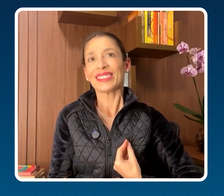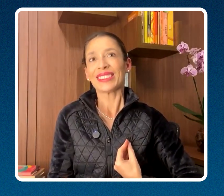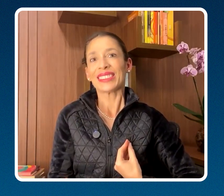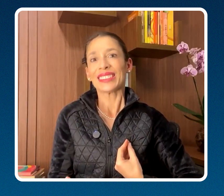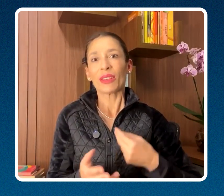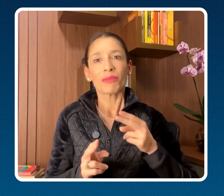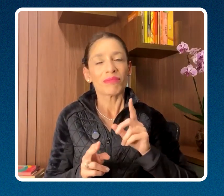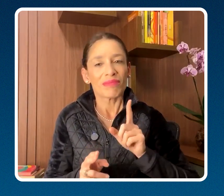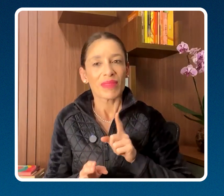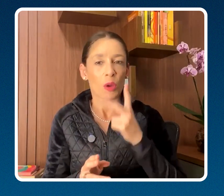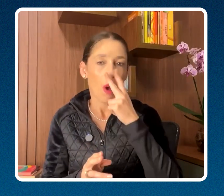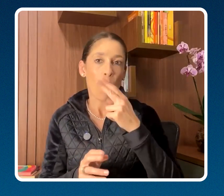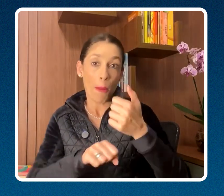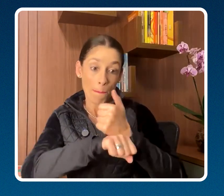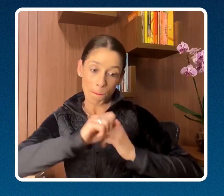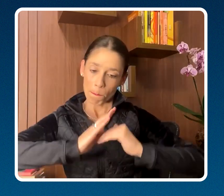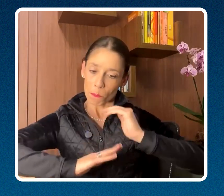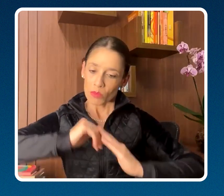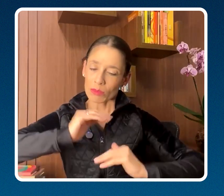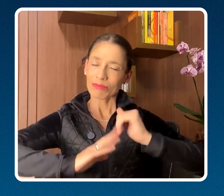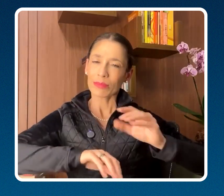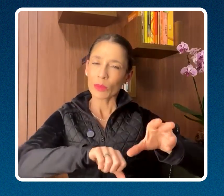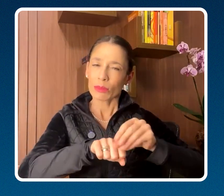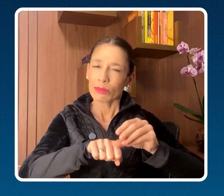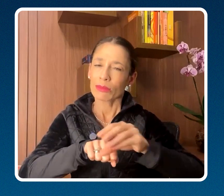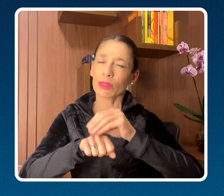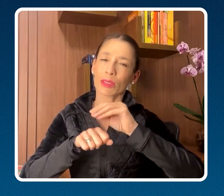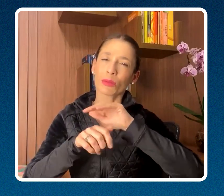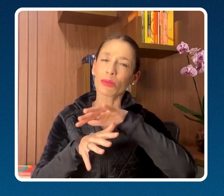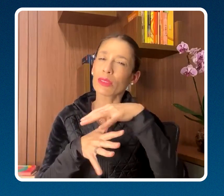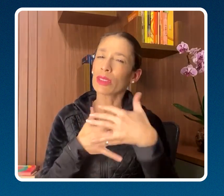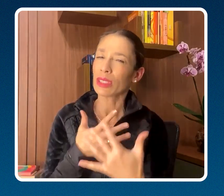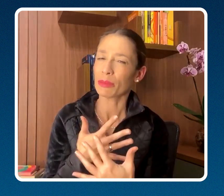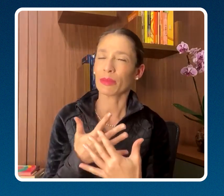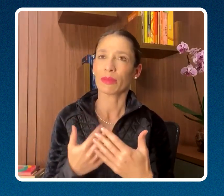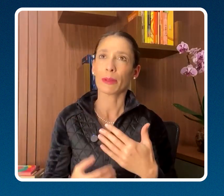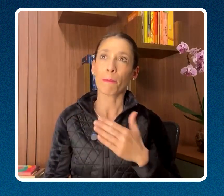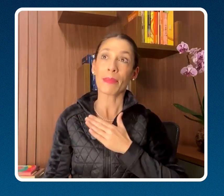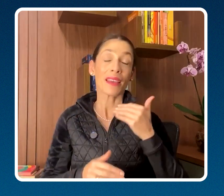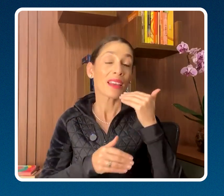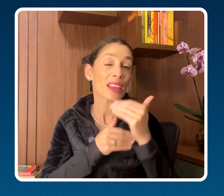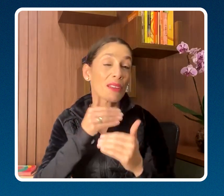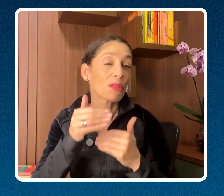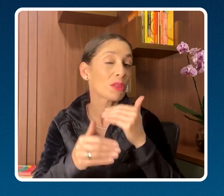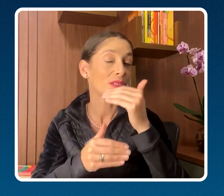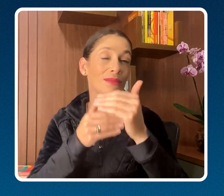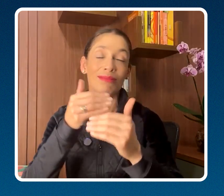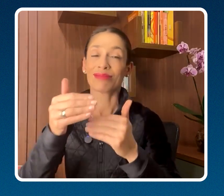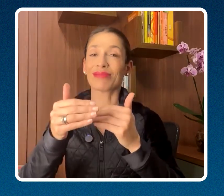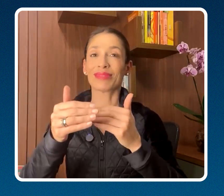lado profissional, ou de conhecimento com a Libras, ou da minha evolução, para mim,